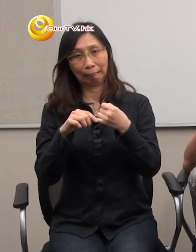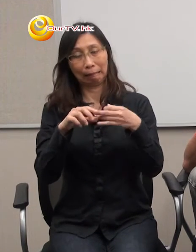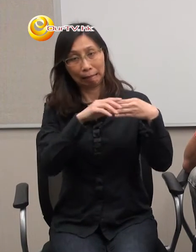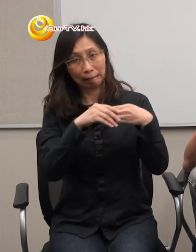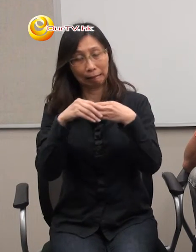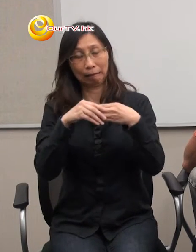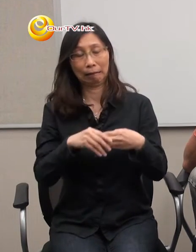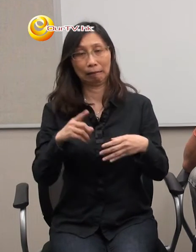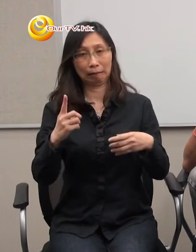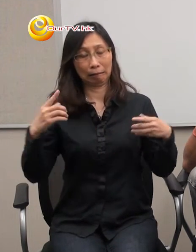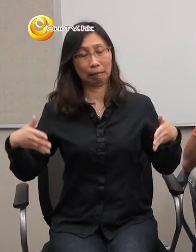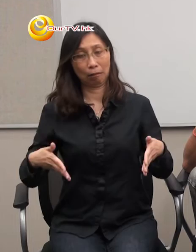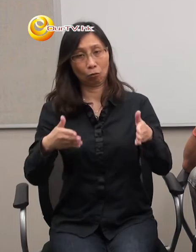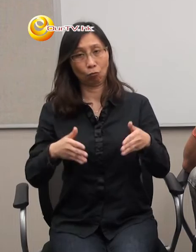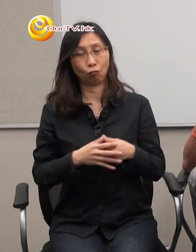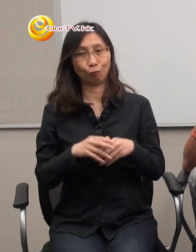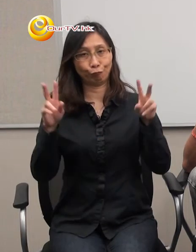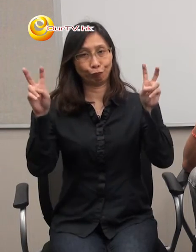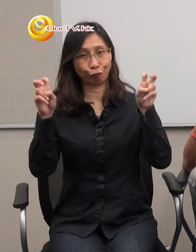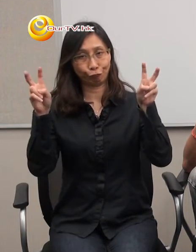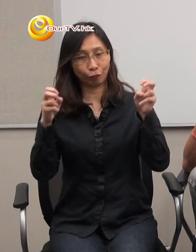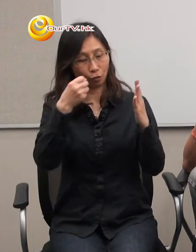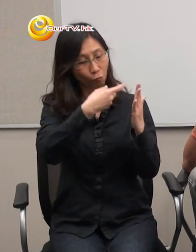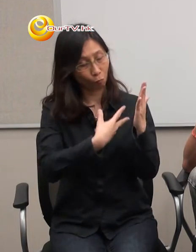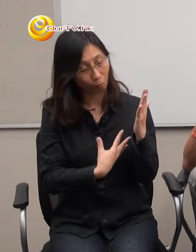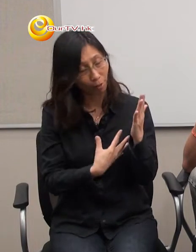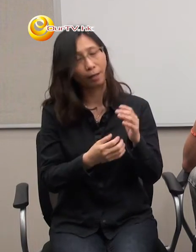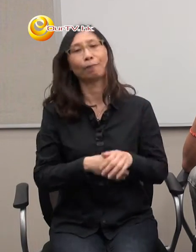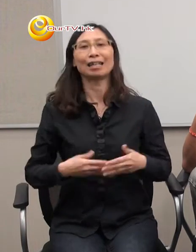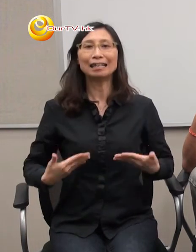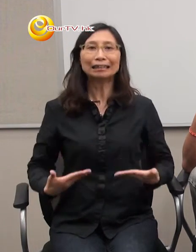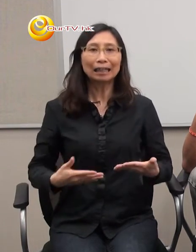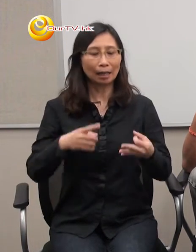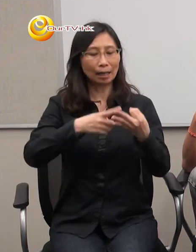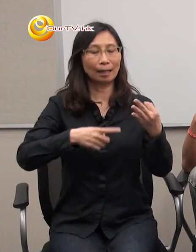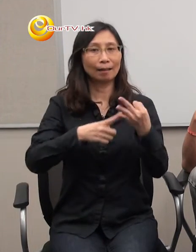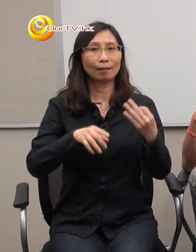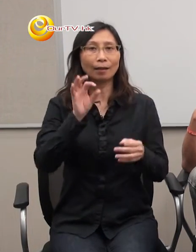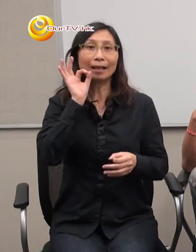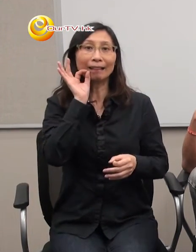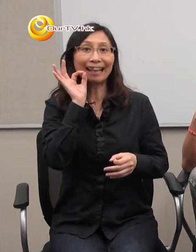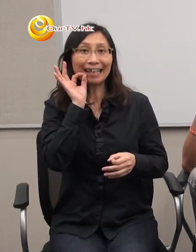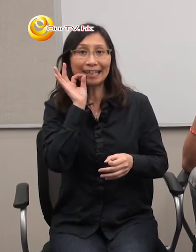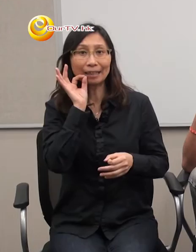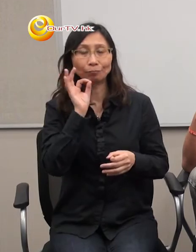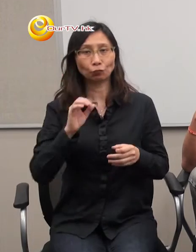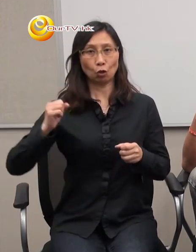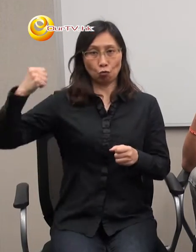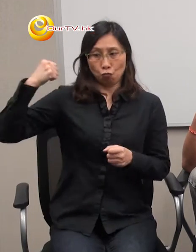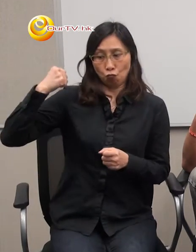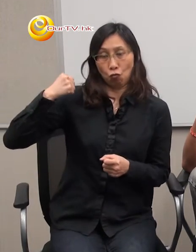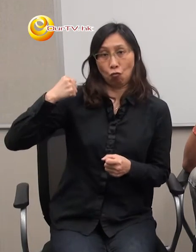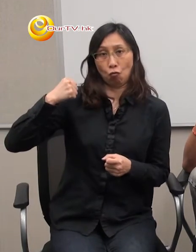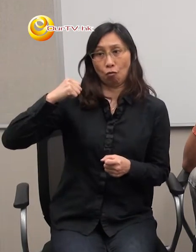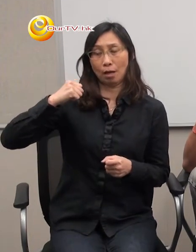係啦。 而且李克強已經即係將中國嘅中國經濟